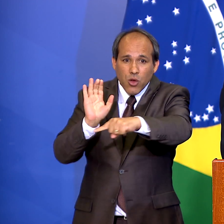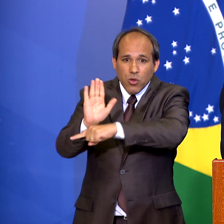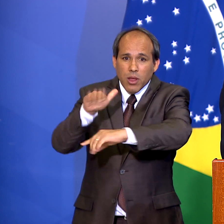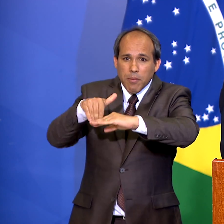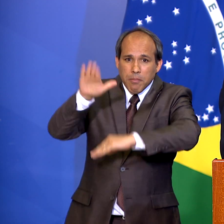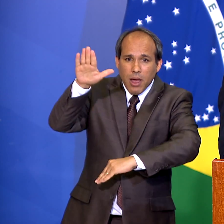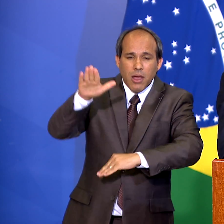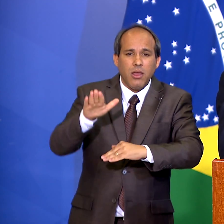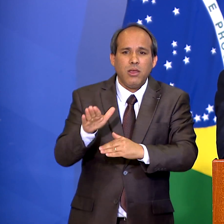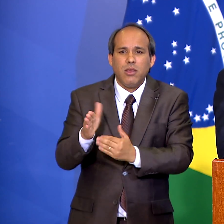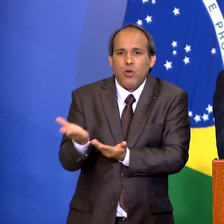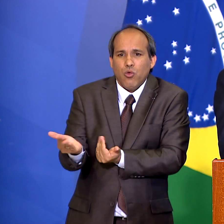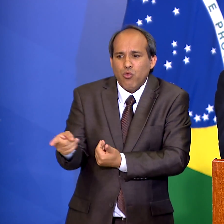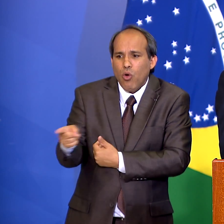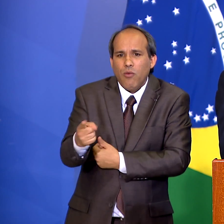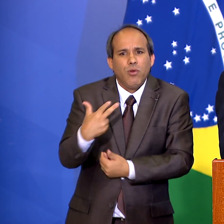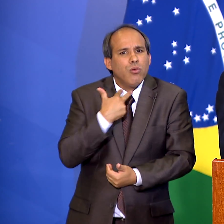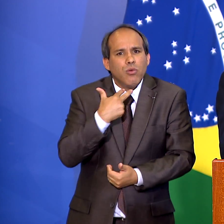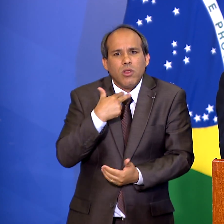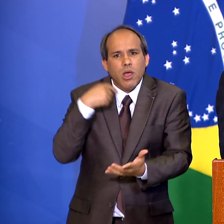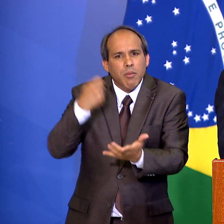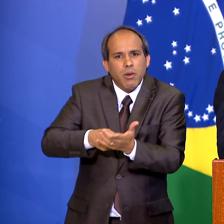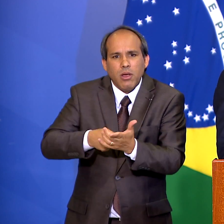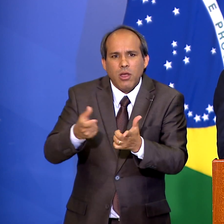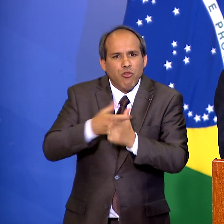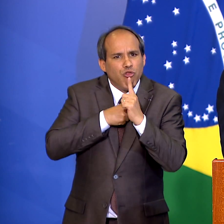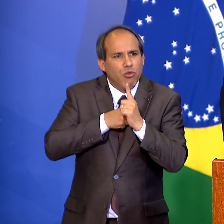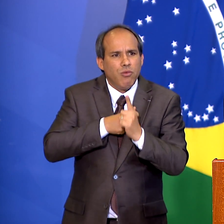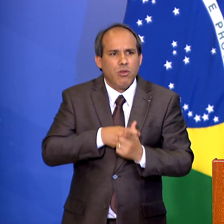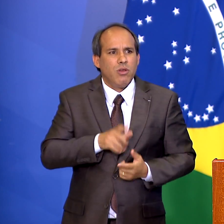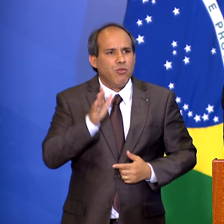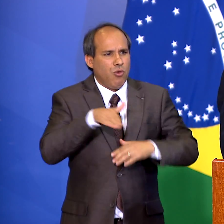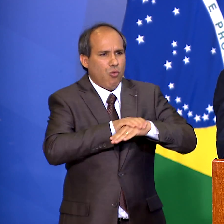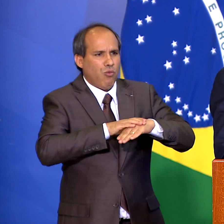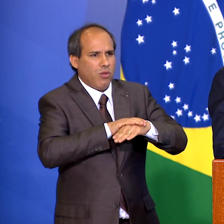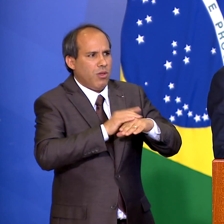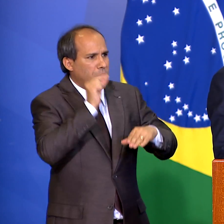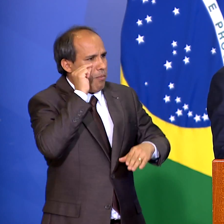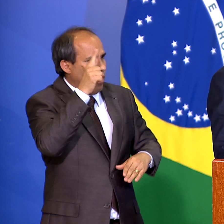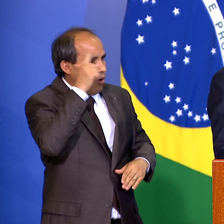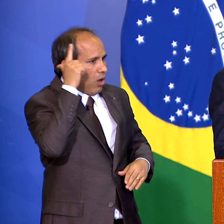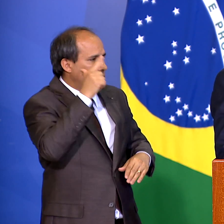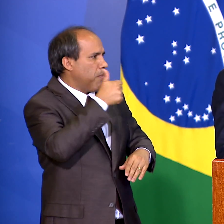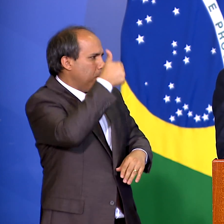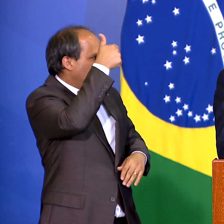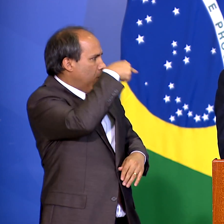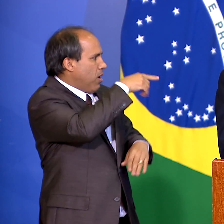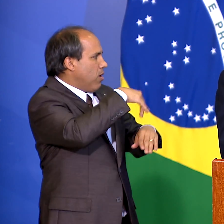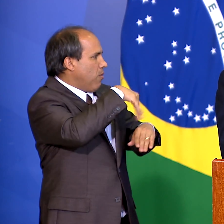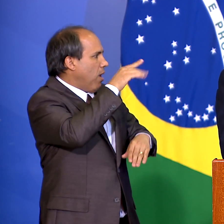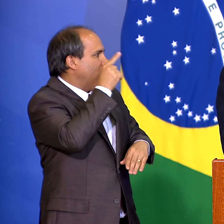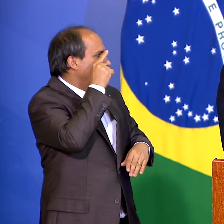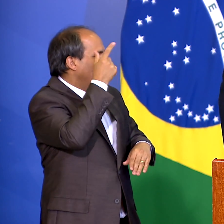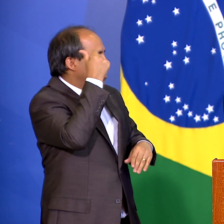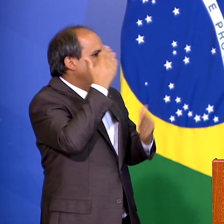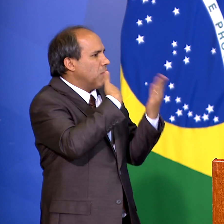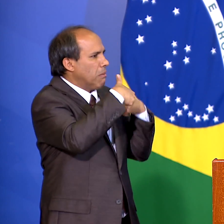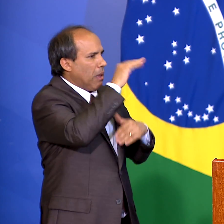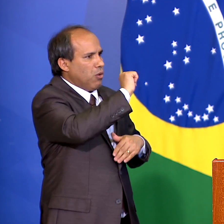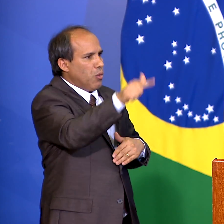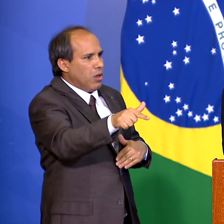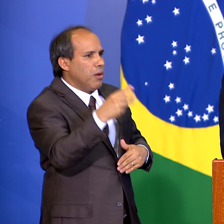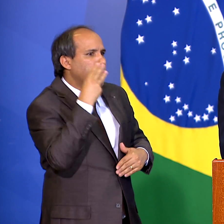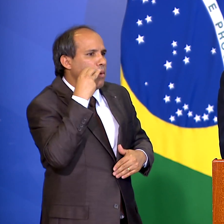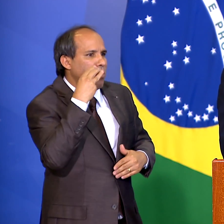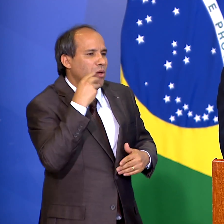ainda com esses jovens que não têm como pagar essa dívida. Até conversando com o Paulo Guedes, mais com o Paulo Guedes do que com o Milton, quando se fala em dinheiro, né? A molecada não tem como